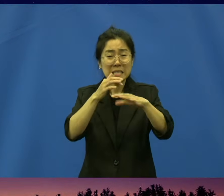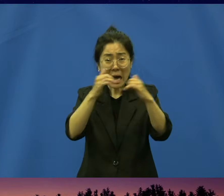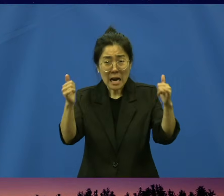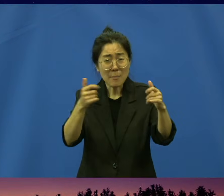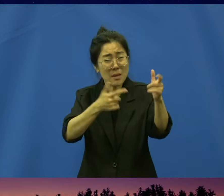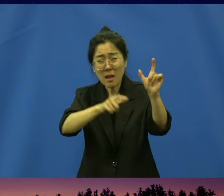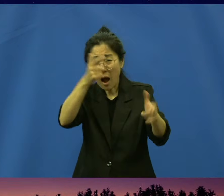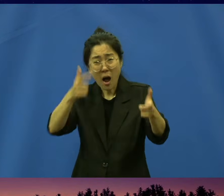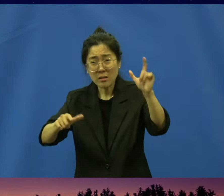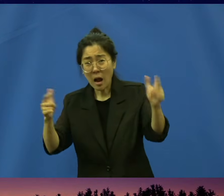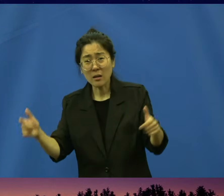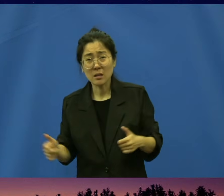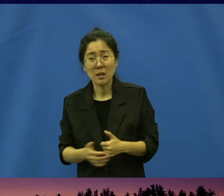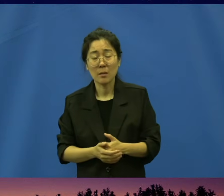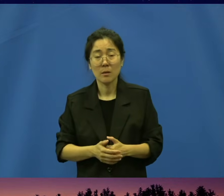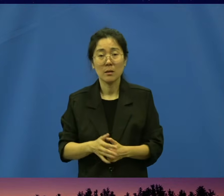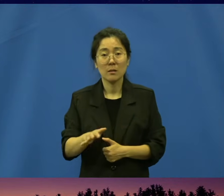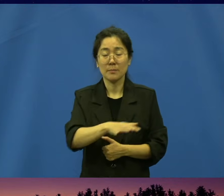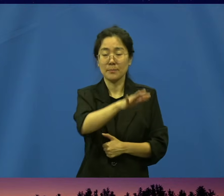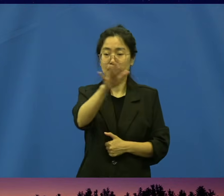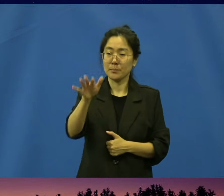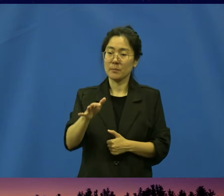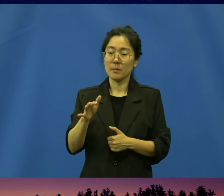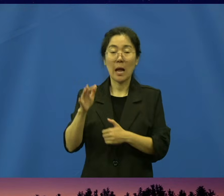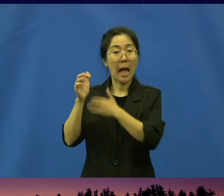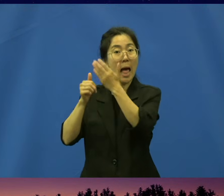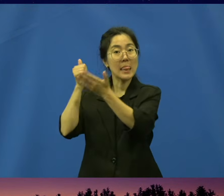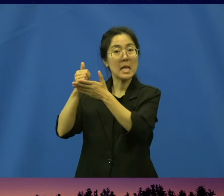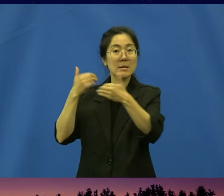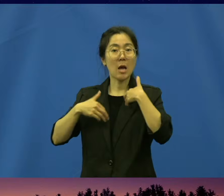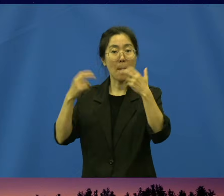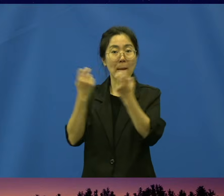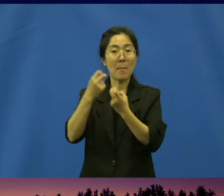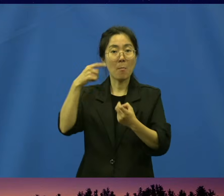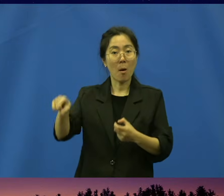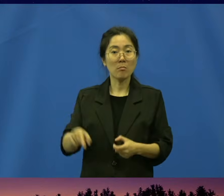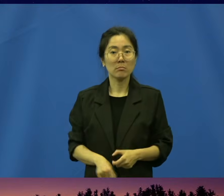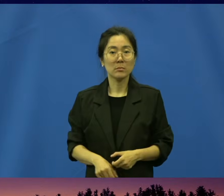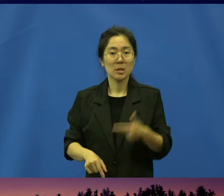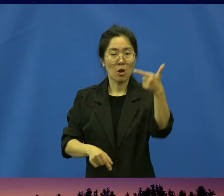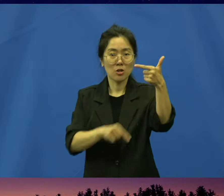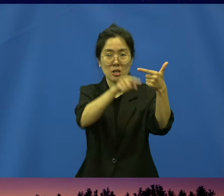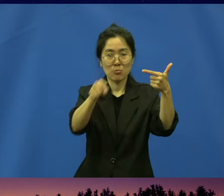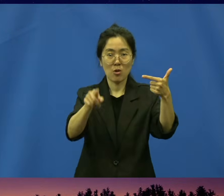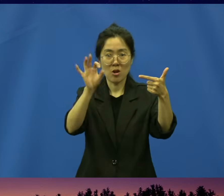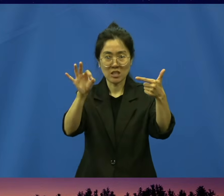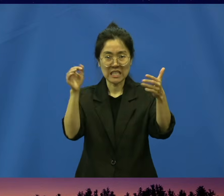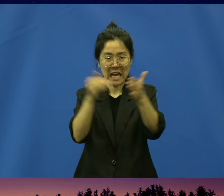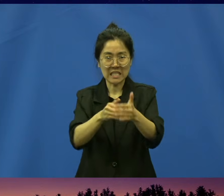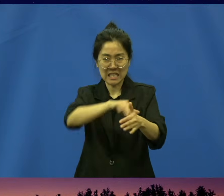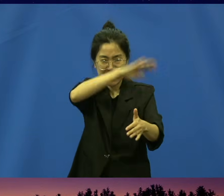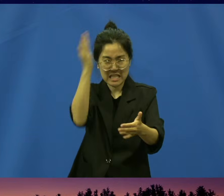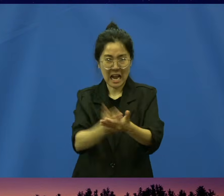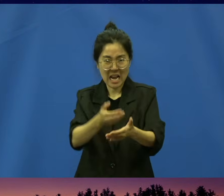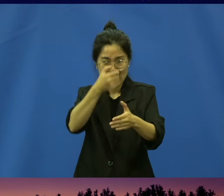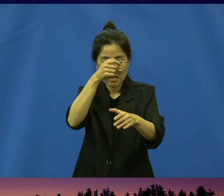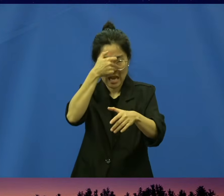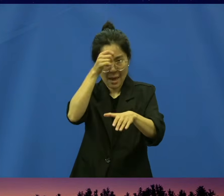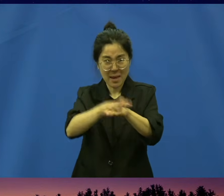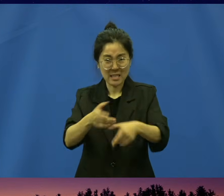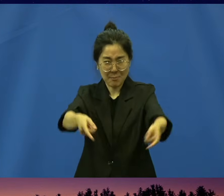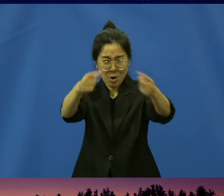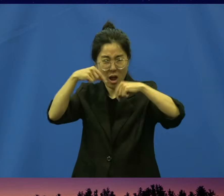무조건 다 나와서 몇 시에서 몇 시까지 기도해야 돼, 그래야 하나님이 기뻐하셔 하고 그냥 내려 미쳐버리면은 와서 그렇게 할 수 있을지는